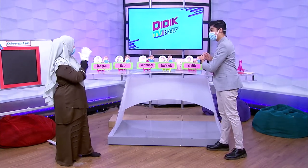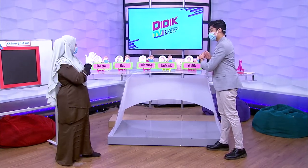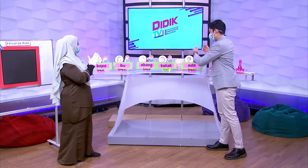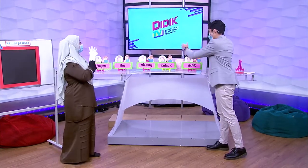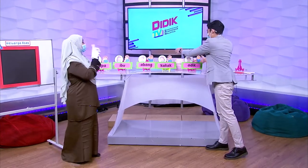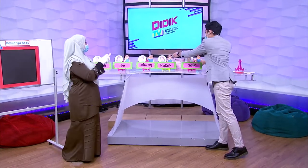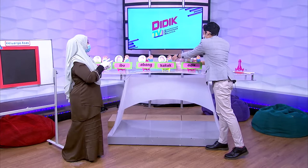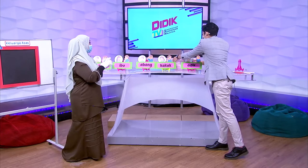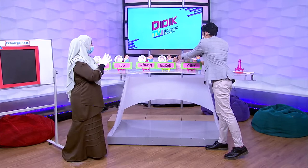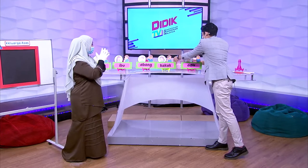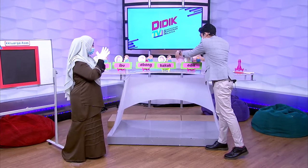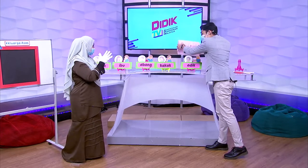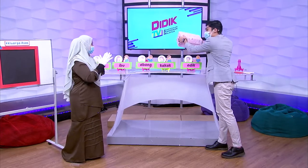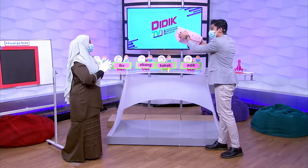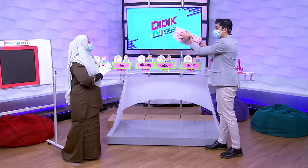Ivan buka hehehe